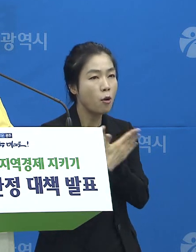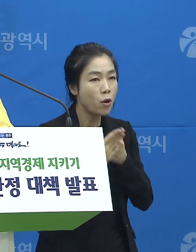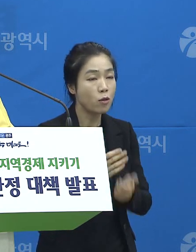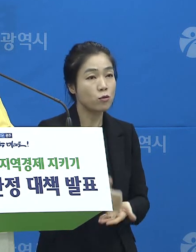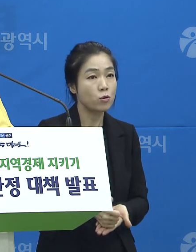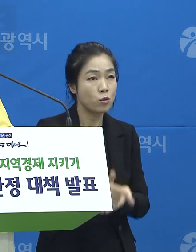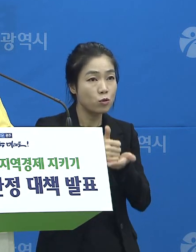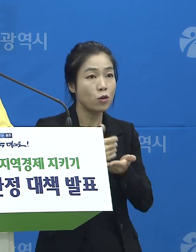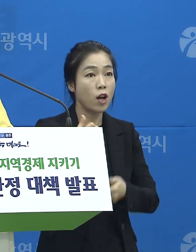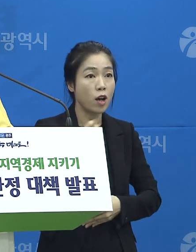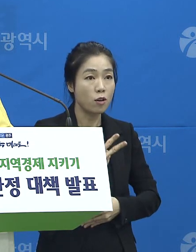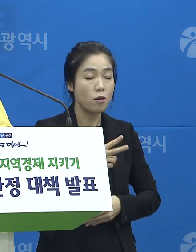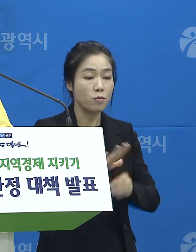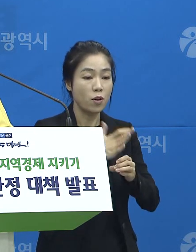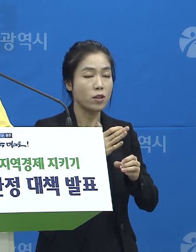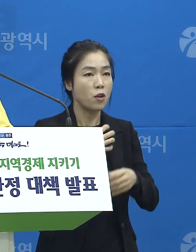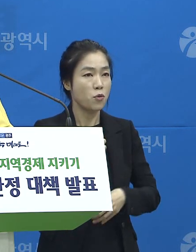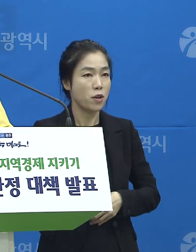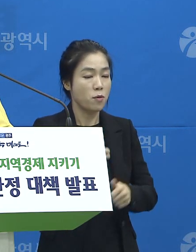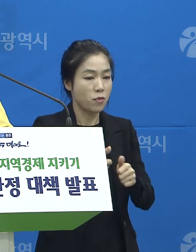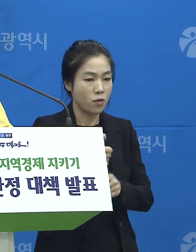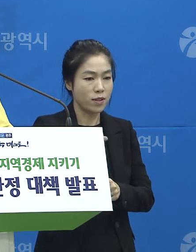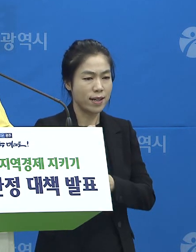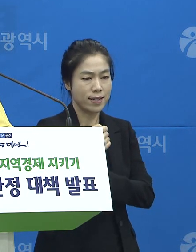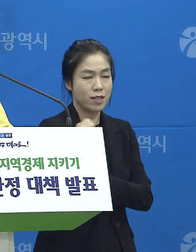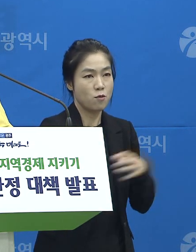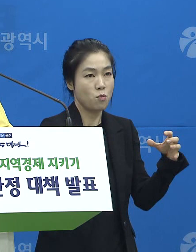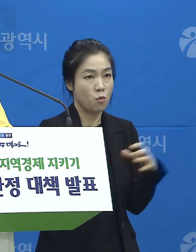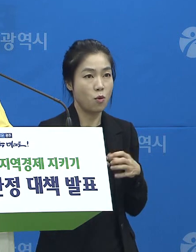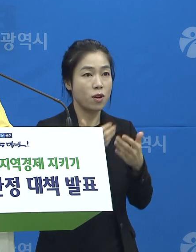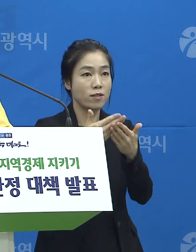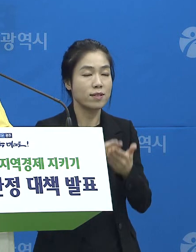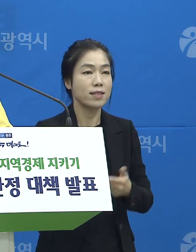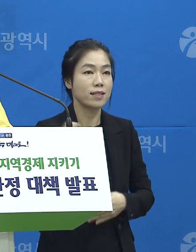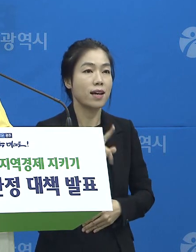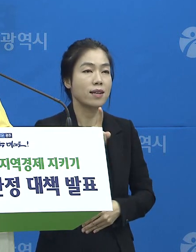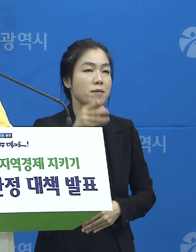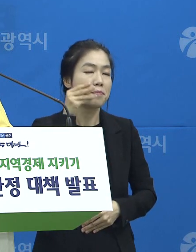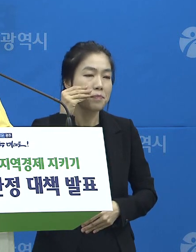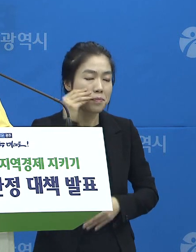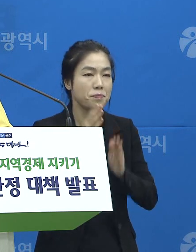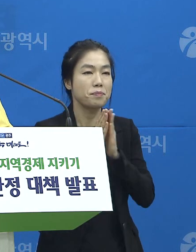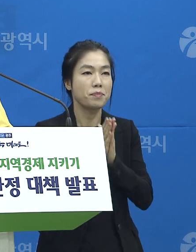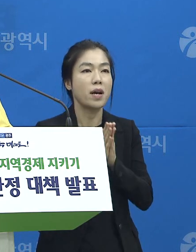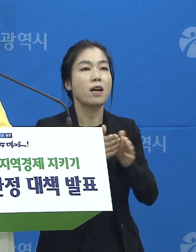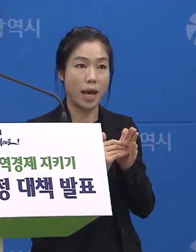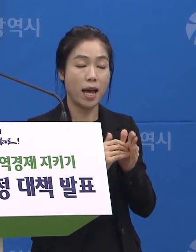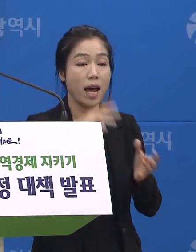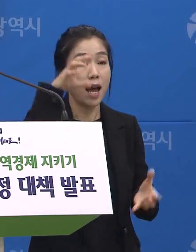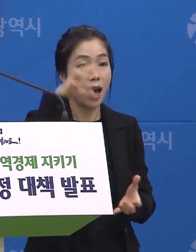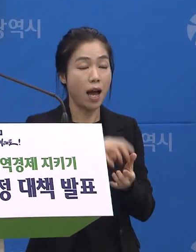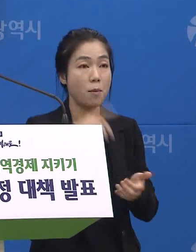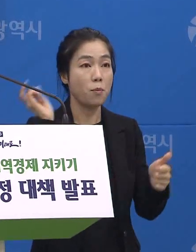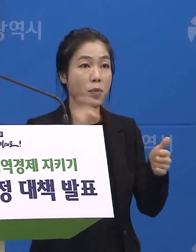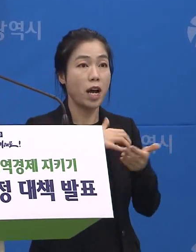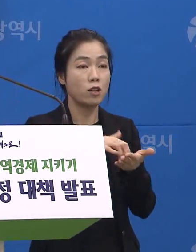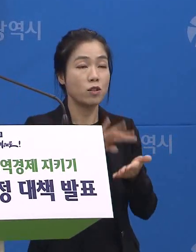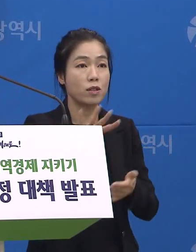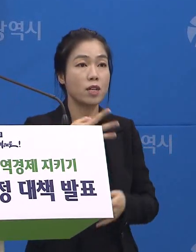존중으로 코로나 위기 극복에 힘 모아주시기를 다시 한번 간곡히 부탁드립니다. 누적